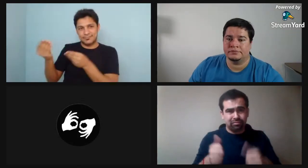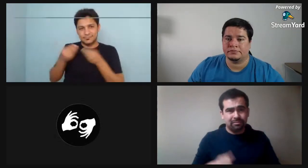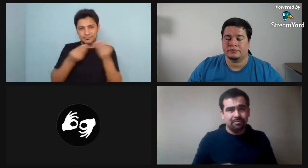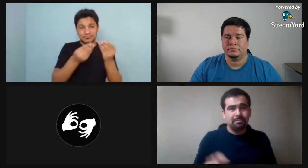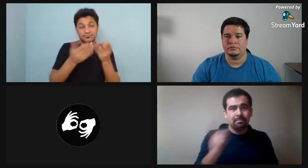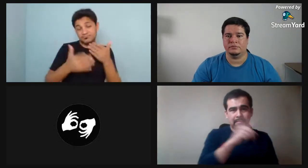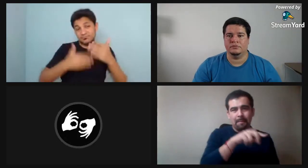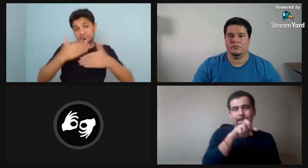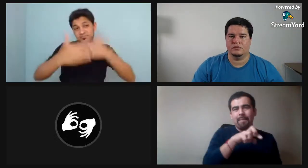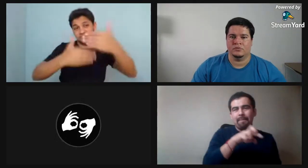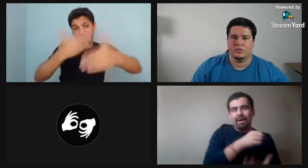Y